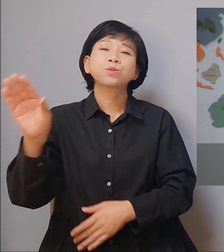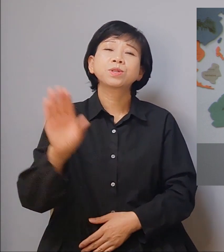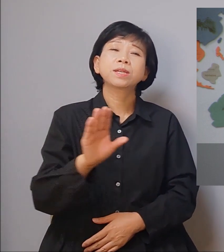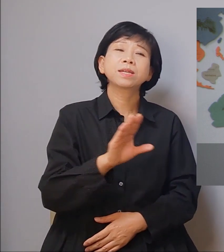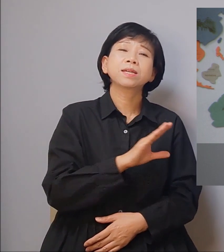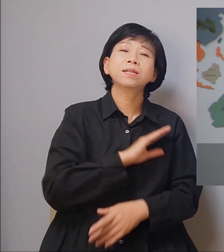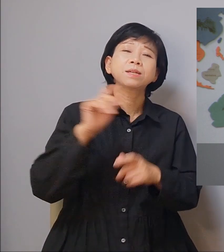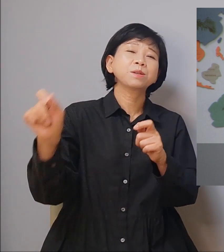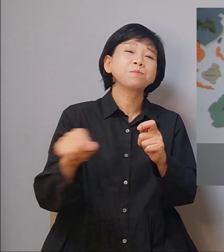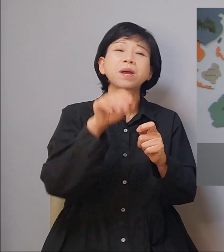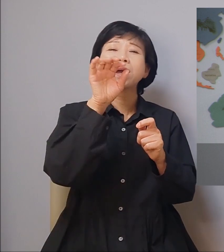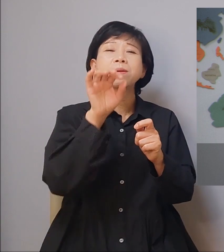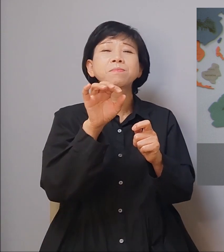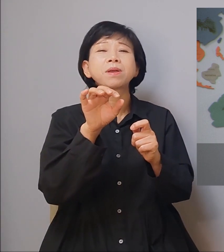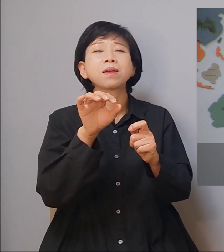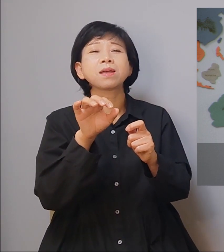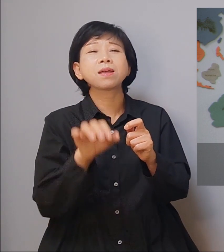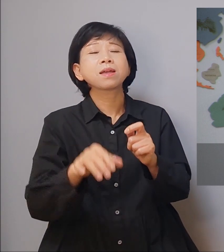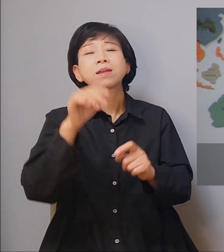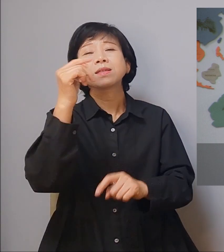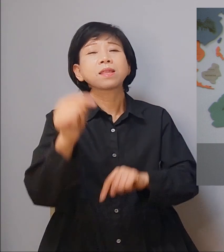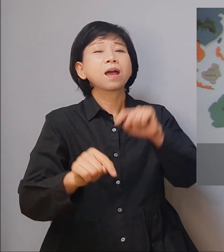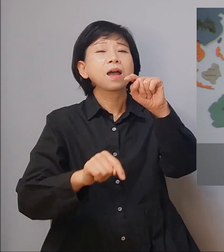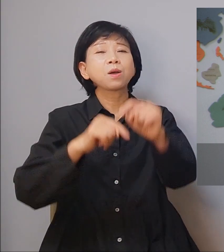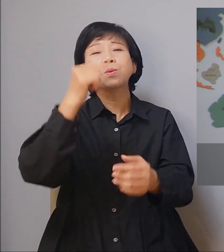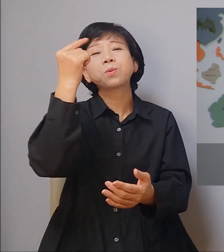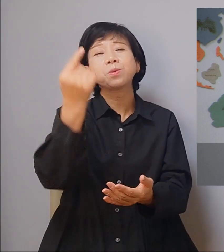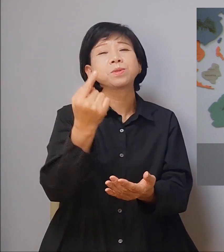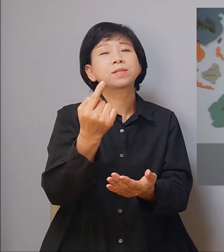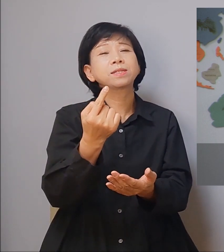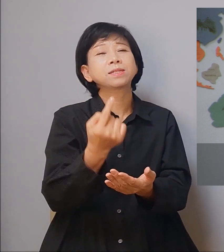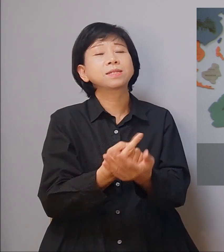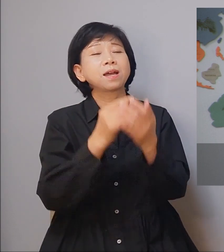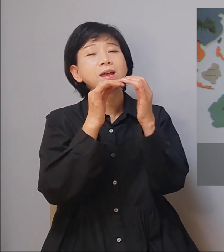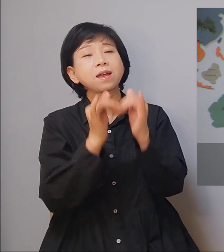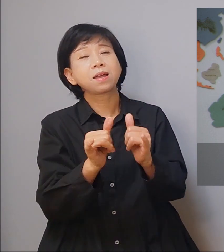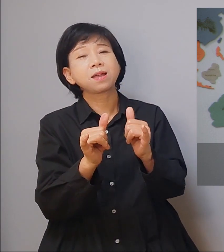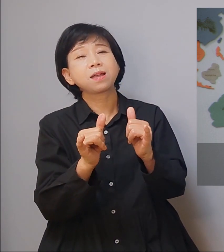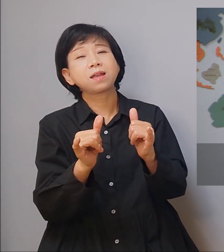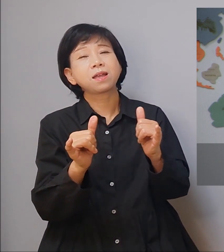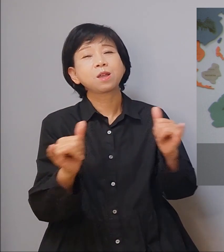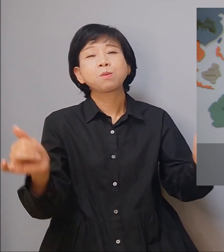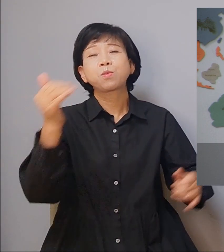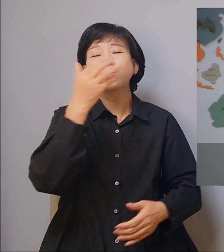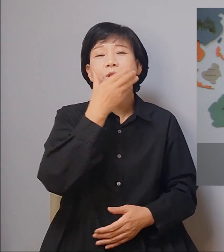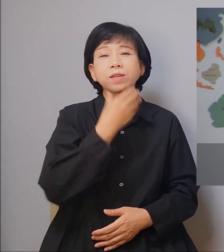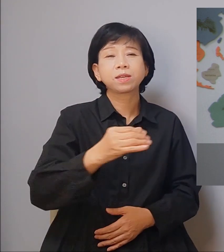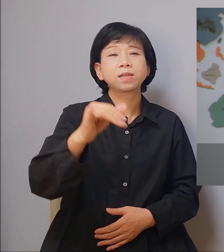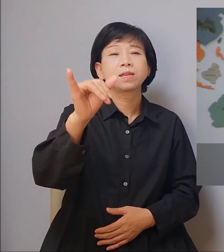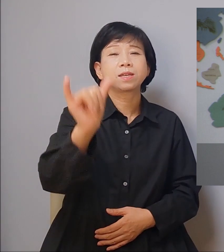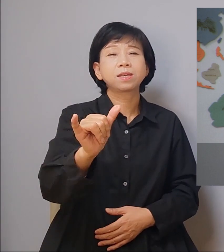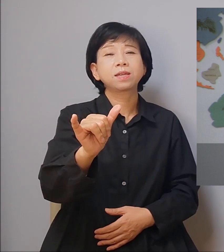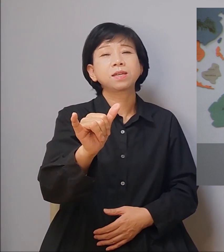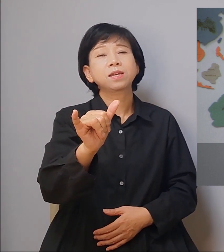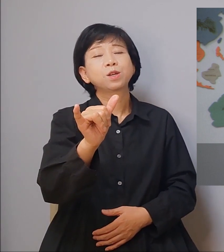예수 이름 앞에 나오는 자 복이